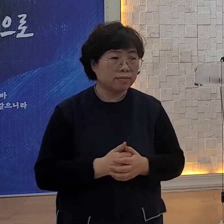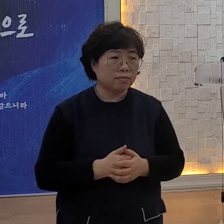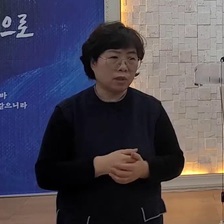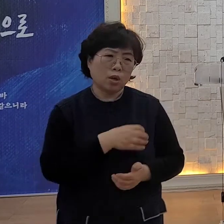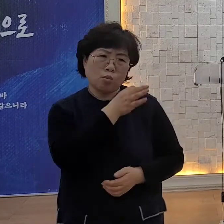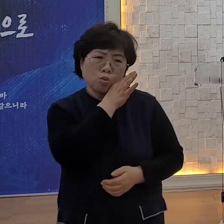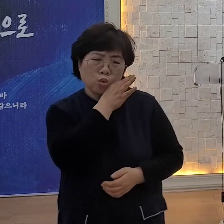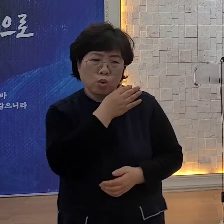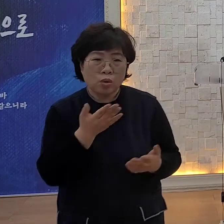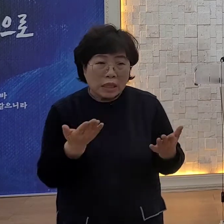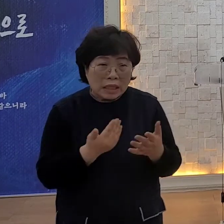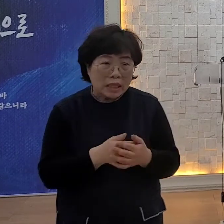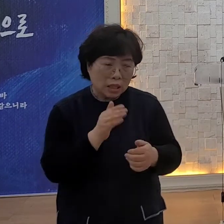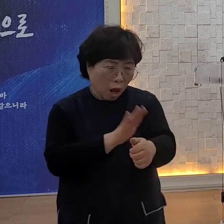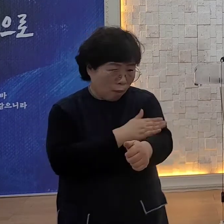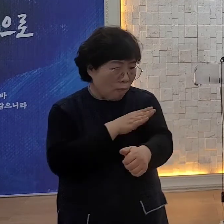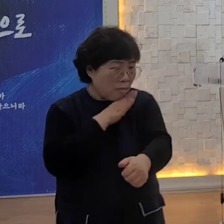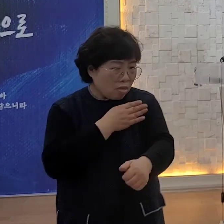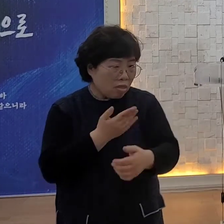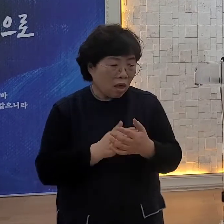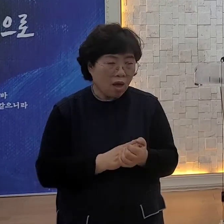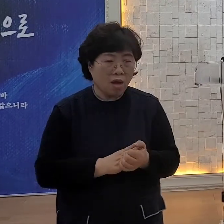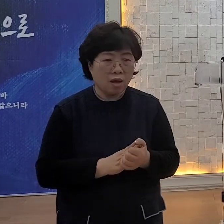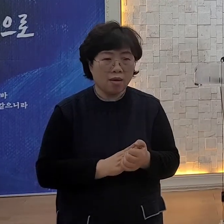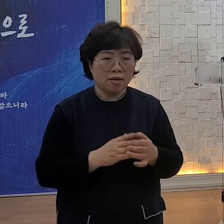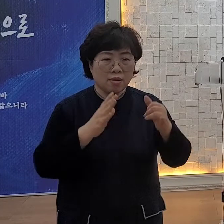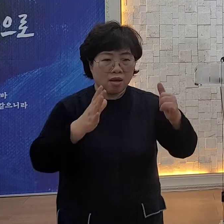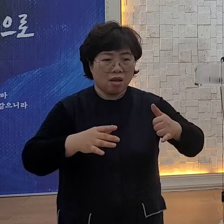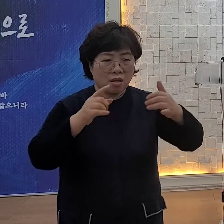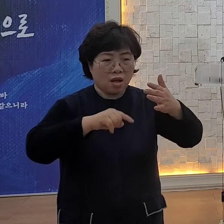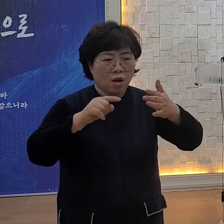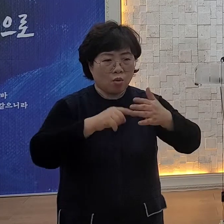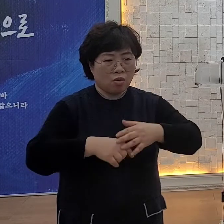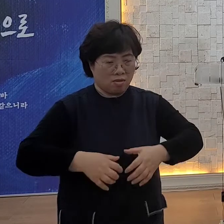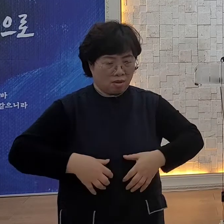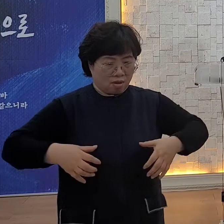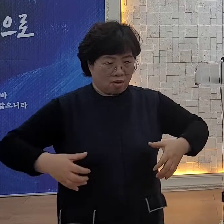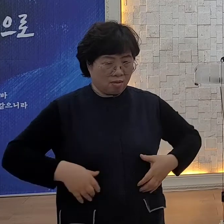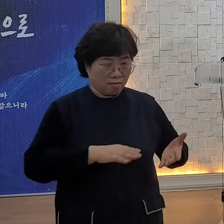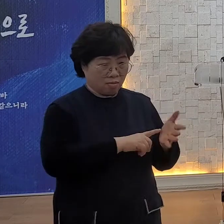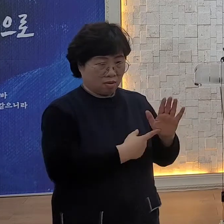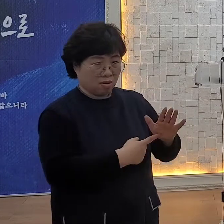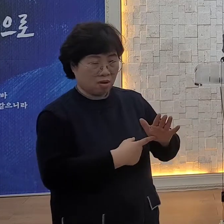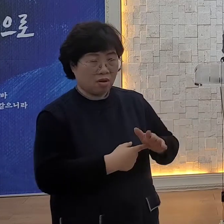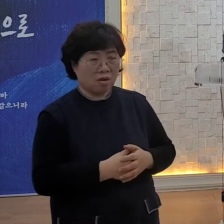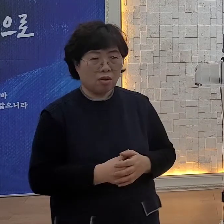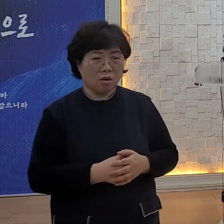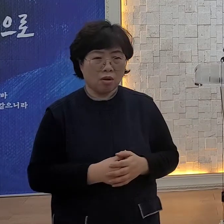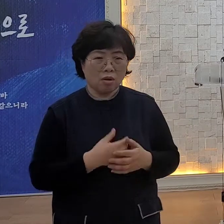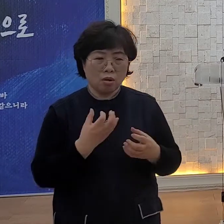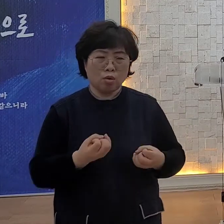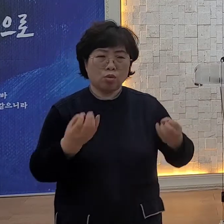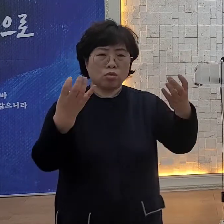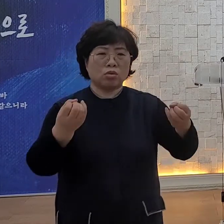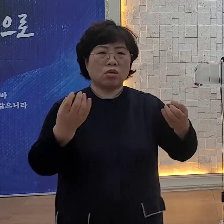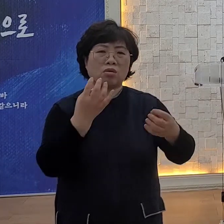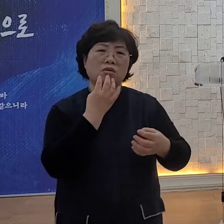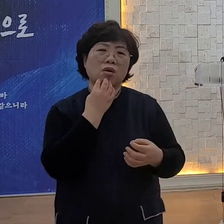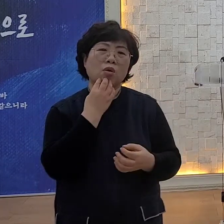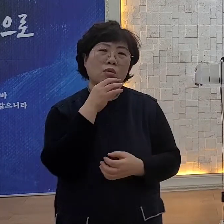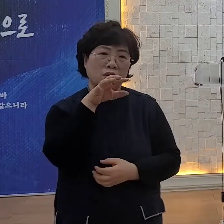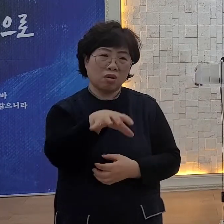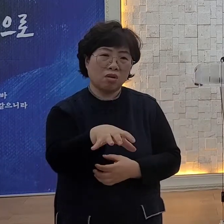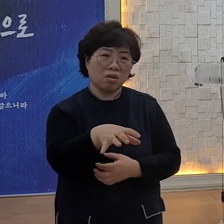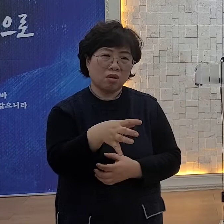잘못된 짓인데 이제는 엄연히 막 너무나도 활개를 치면서 자기들의 주장하고 막 퀴어 축제를 서울시청에서 하잖아요.